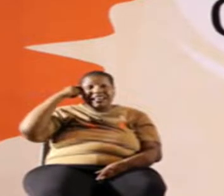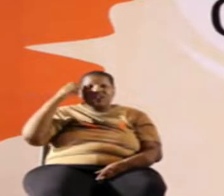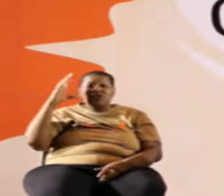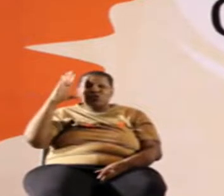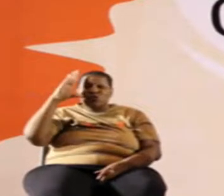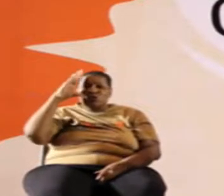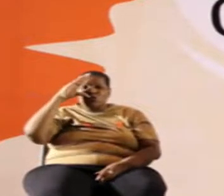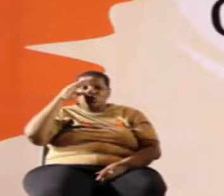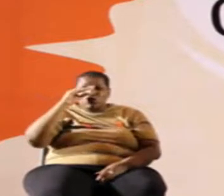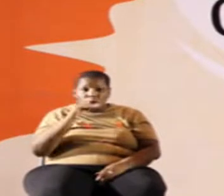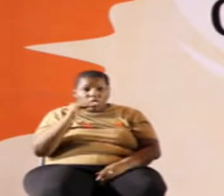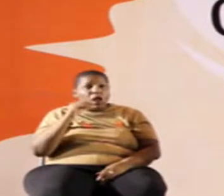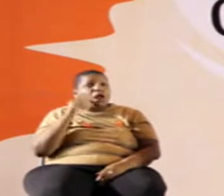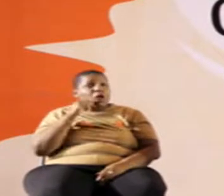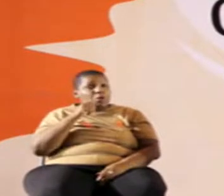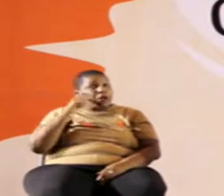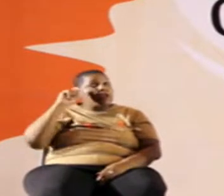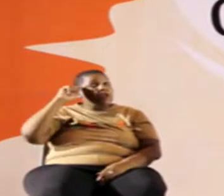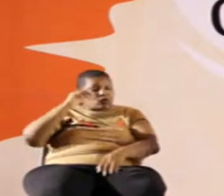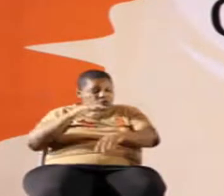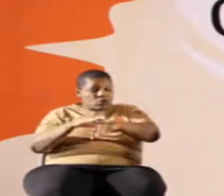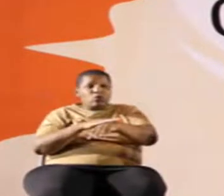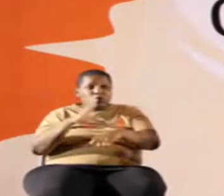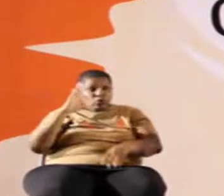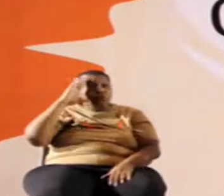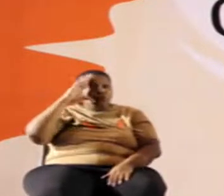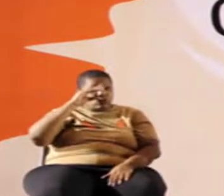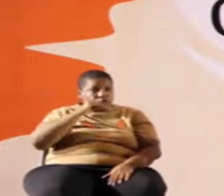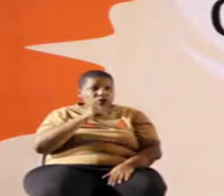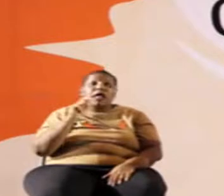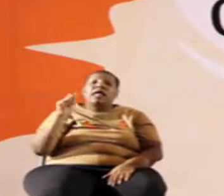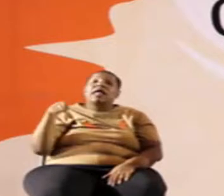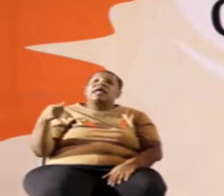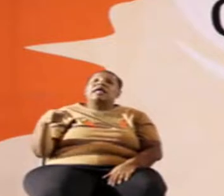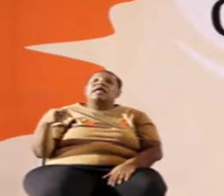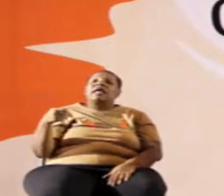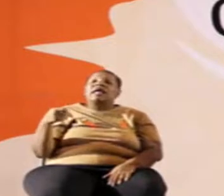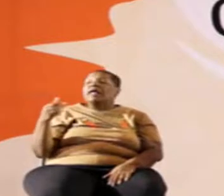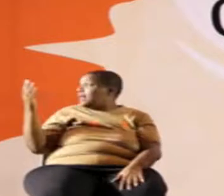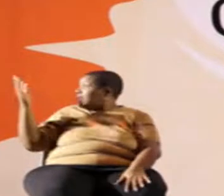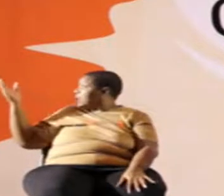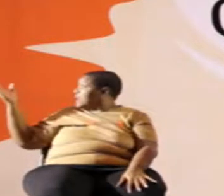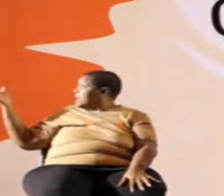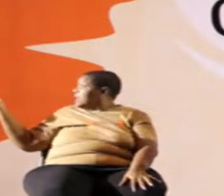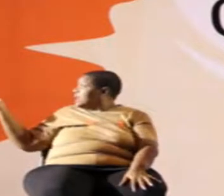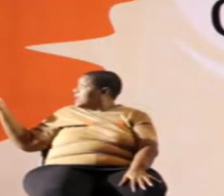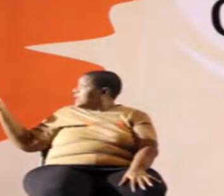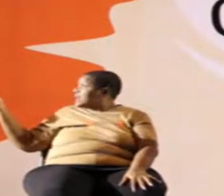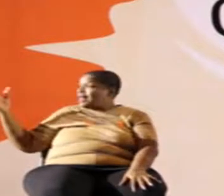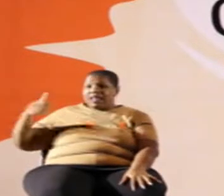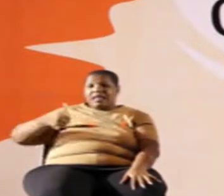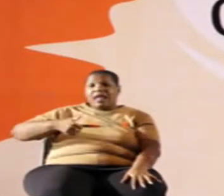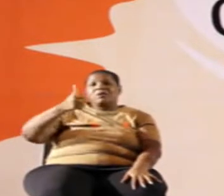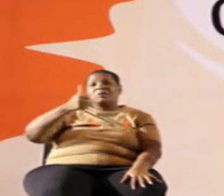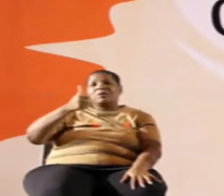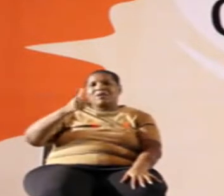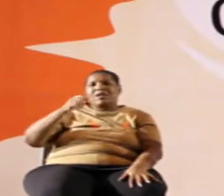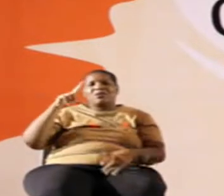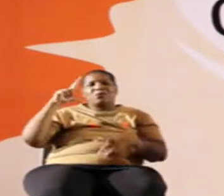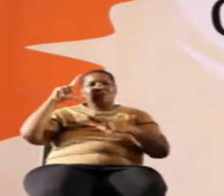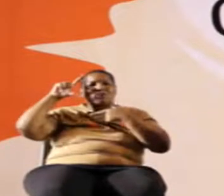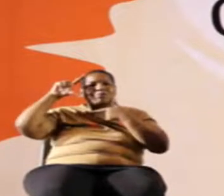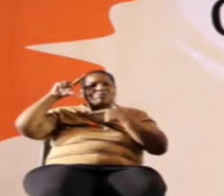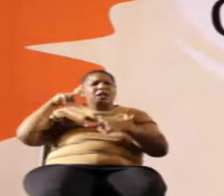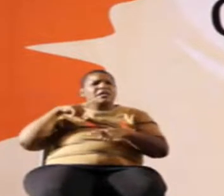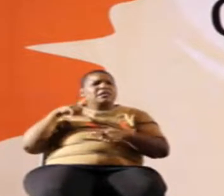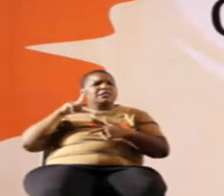escura. É uma mulher negra de pele bem escura que era a Jovelina Pérola Negra. Mas veja, está em primeiro plano. Está